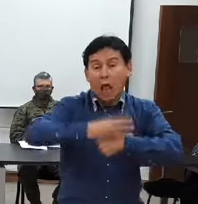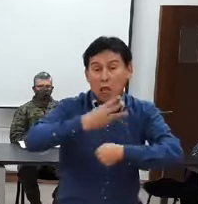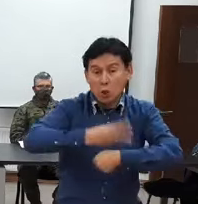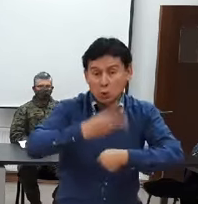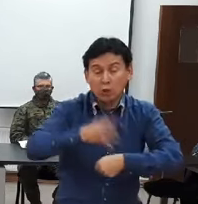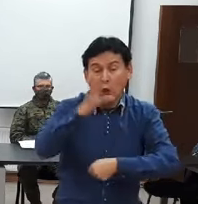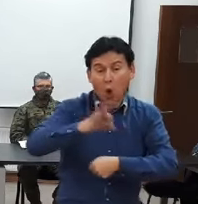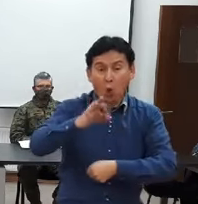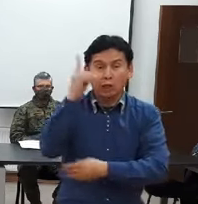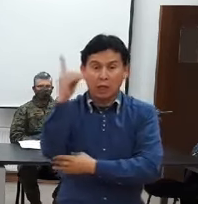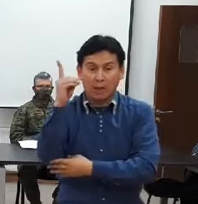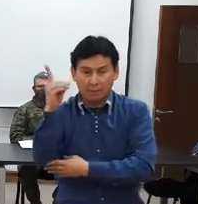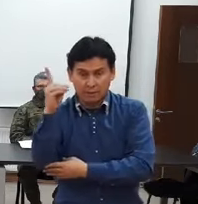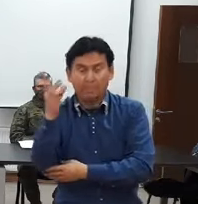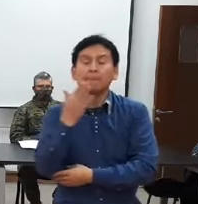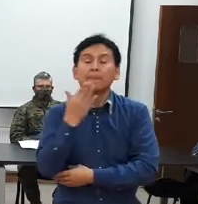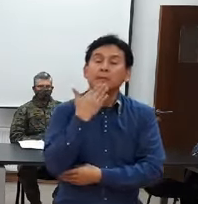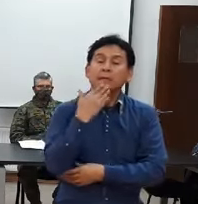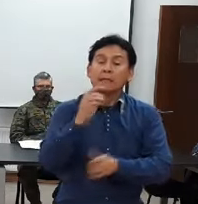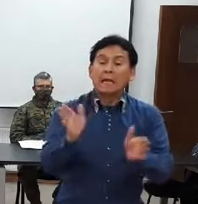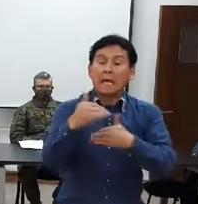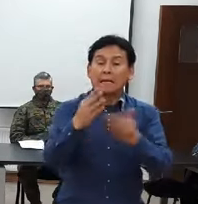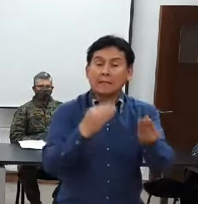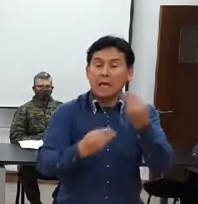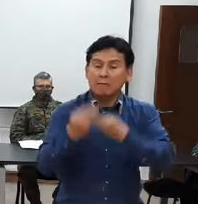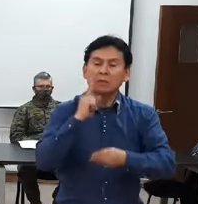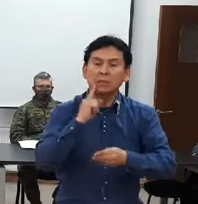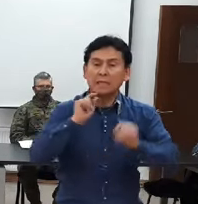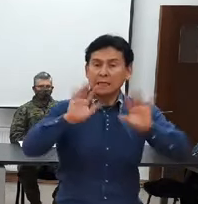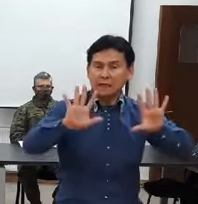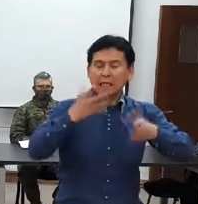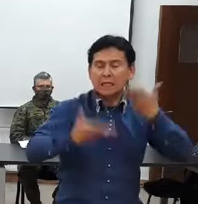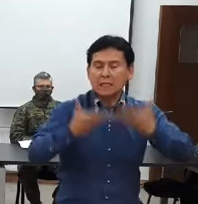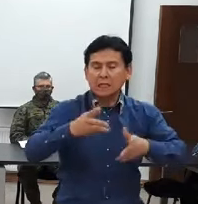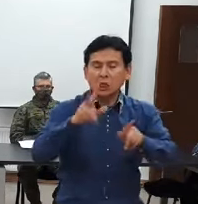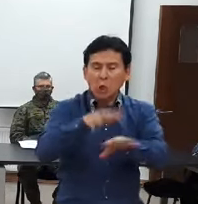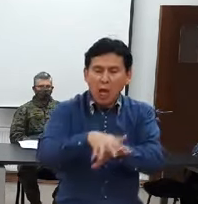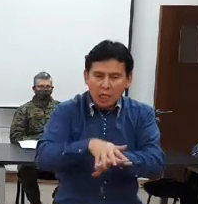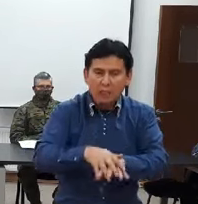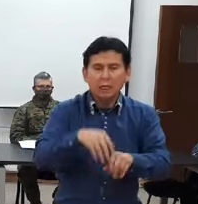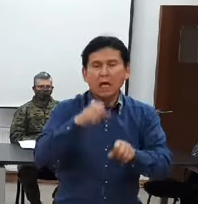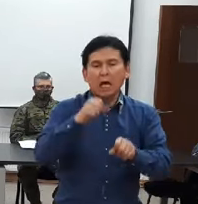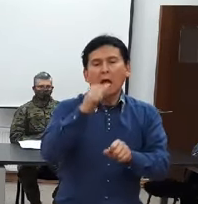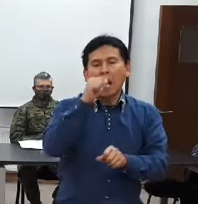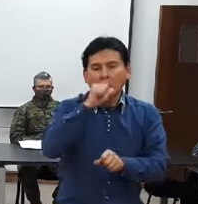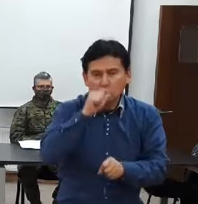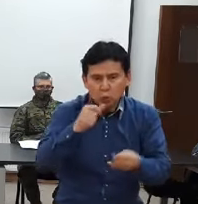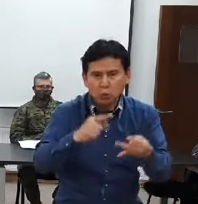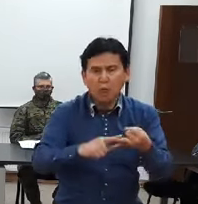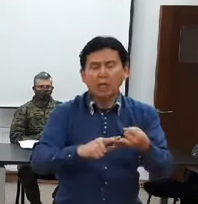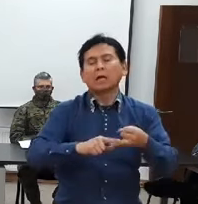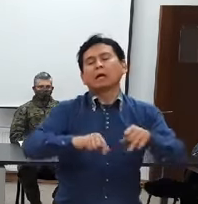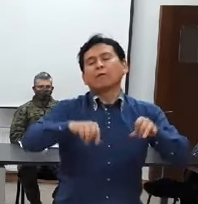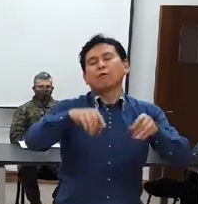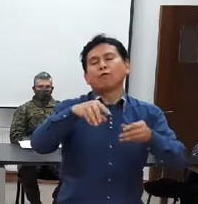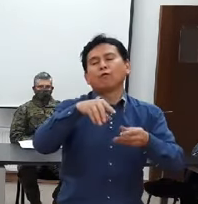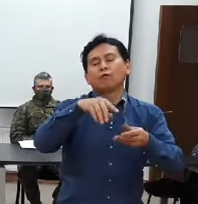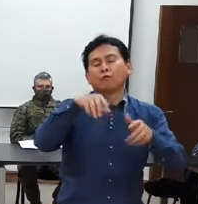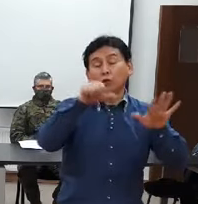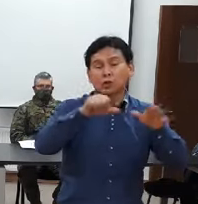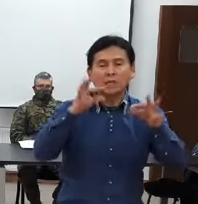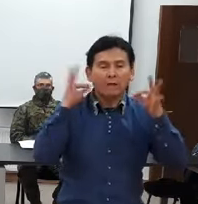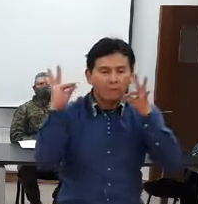discapacidad. Esta canasta, en términos generales, contiene 10 kilos de harina, 2 kilos de azúcar, 6 bolsas de, entre